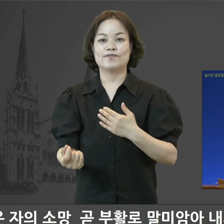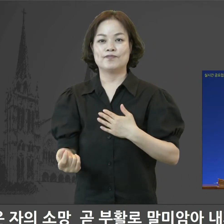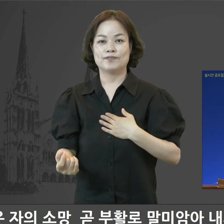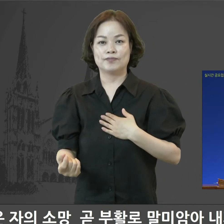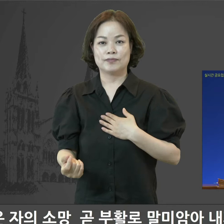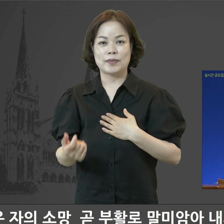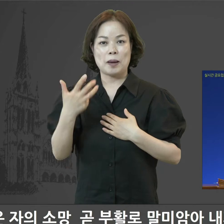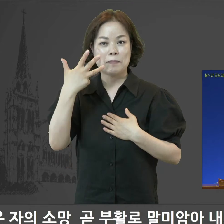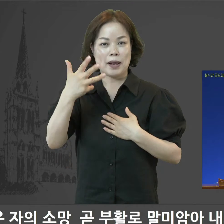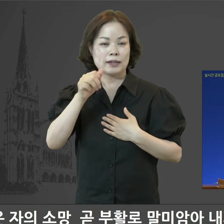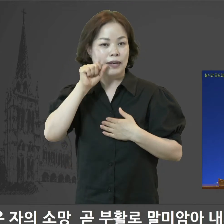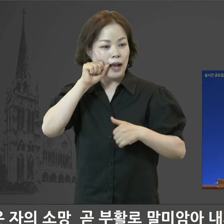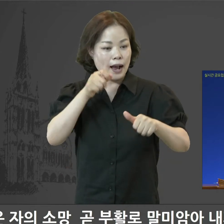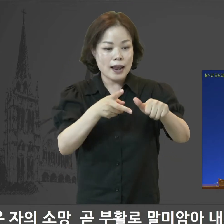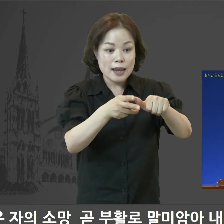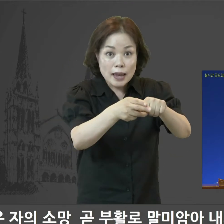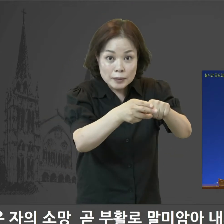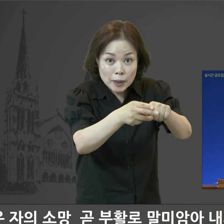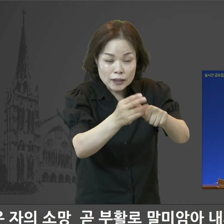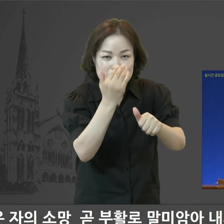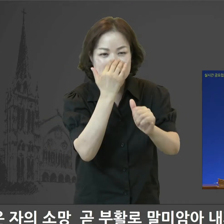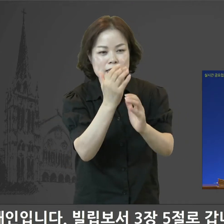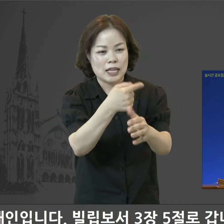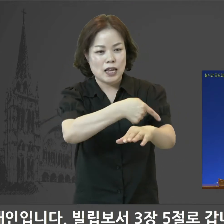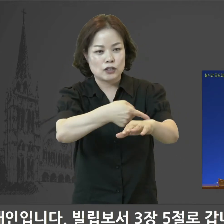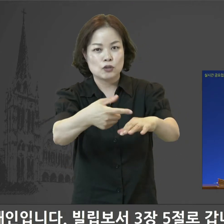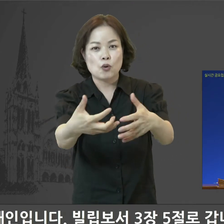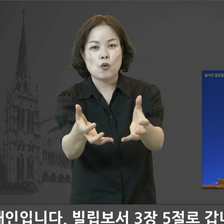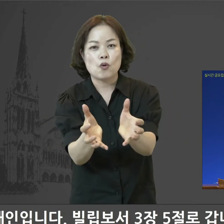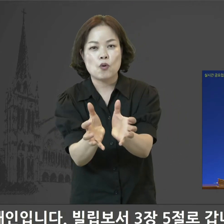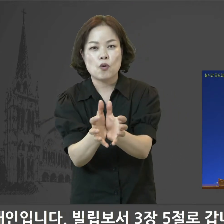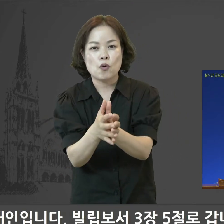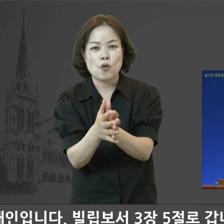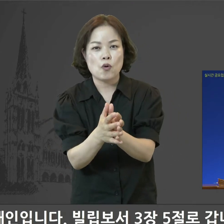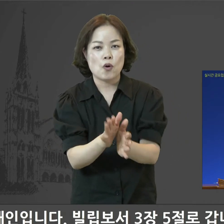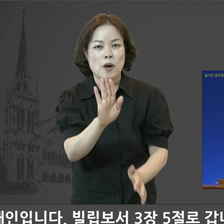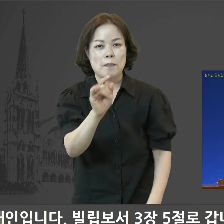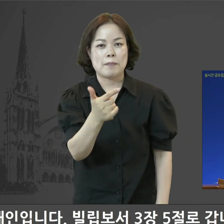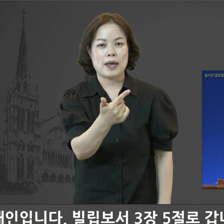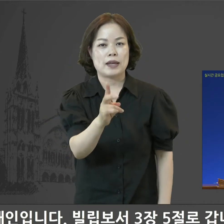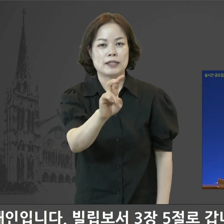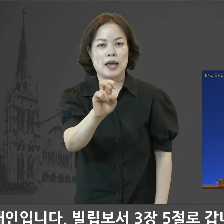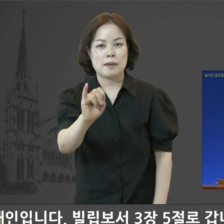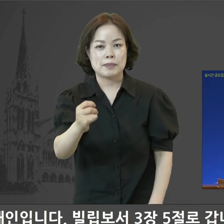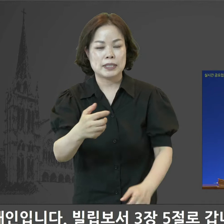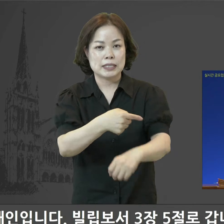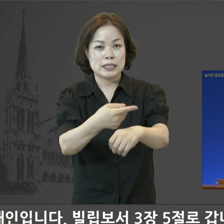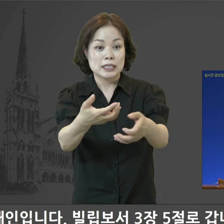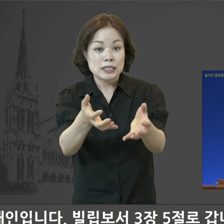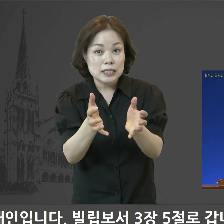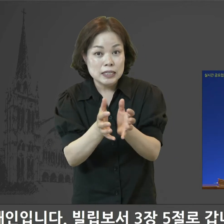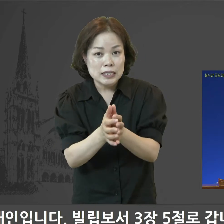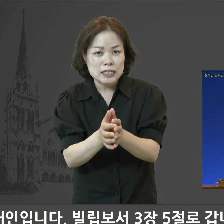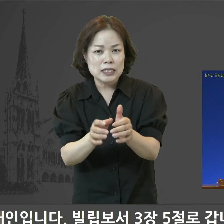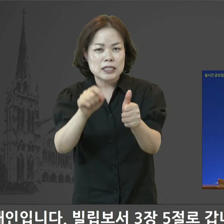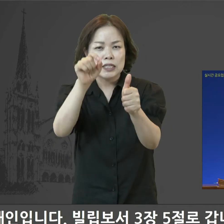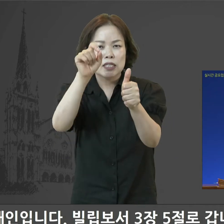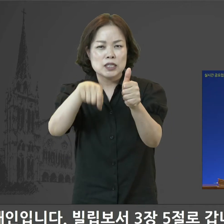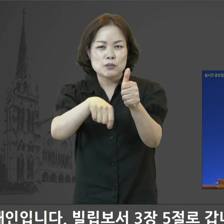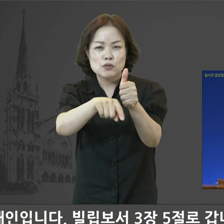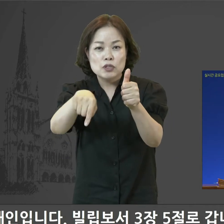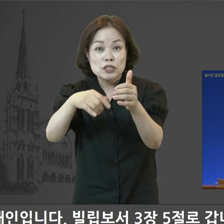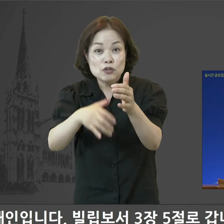8일 만에 할례를 받았고 이스라엘 족속이요 베냐민 지파요 히브리인 중에 히브리인이요